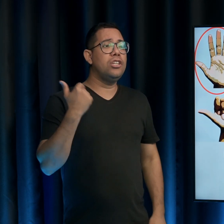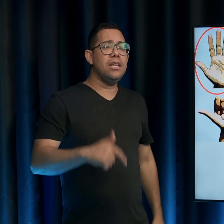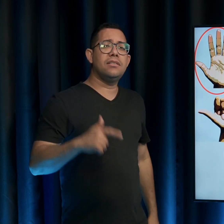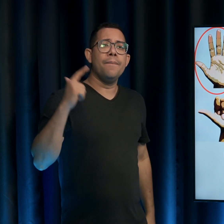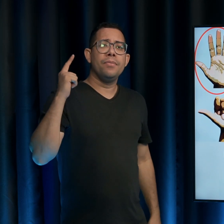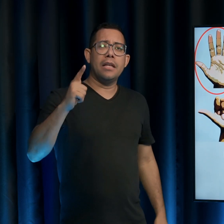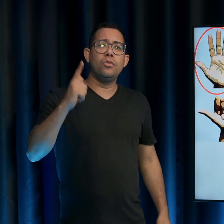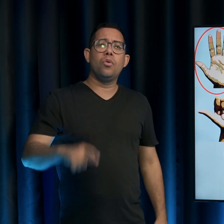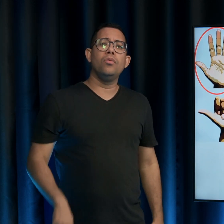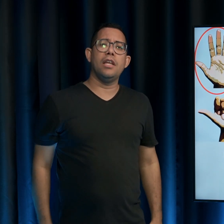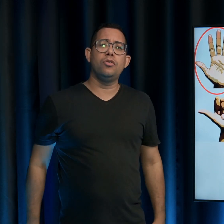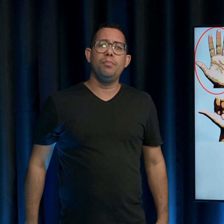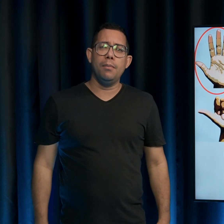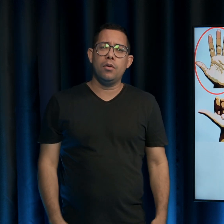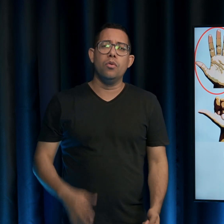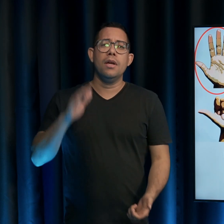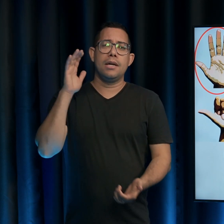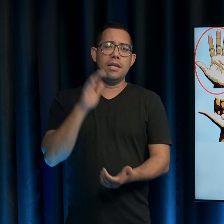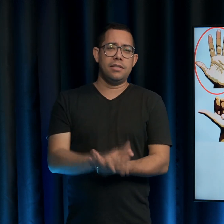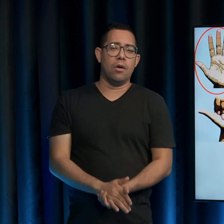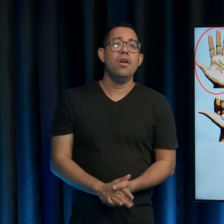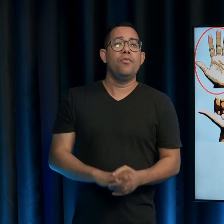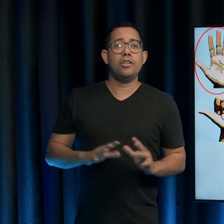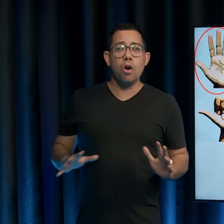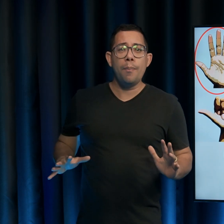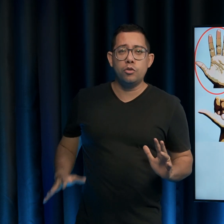utiliza dentro do contexto bíblico cristão. Fechou,